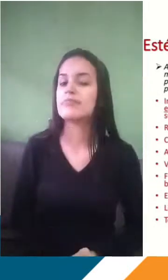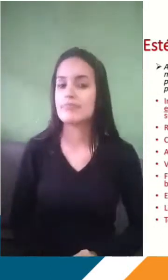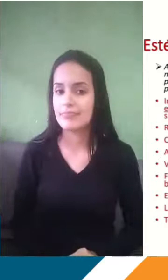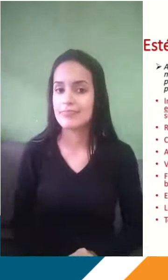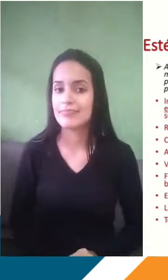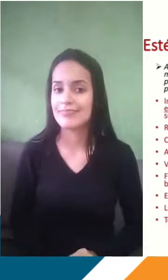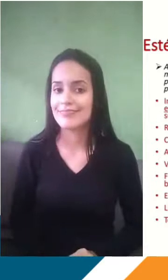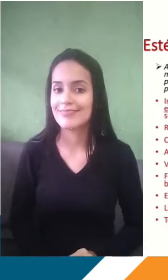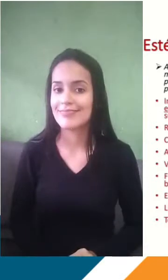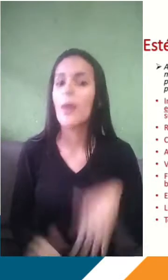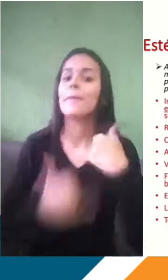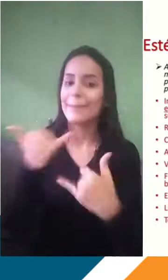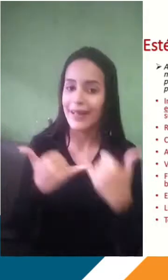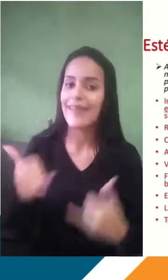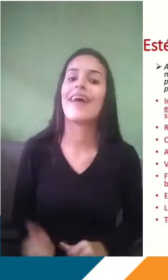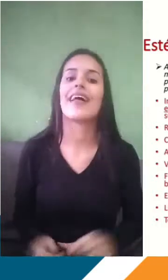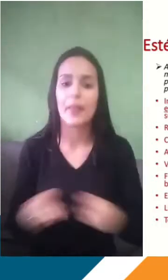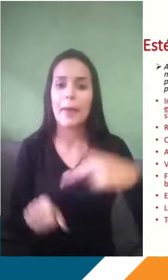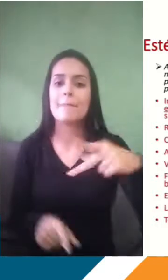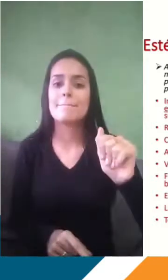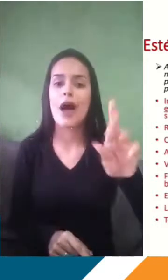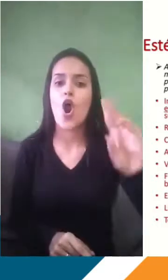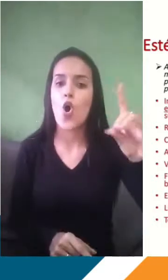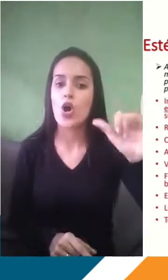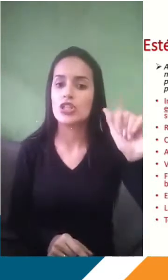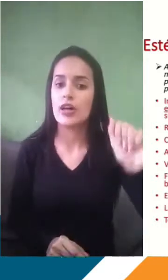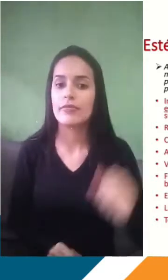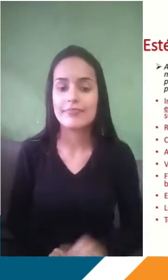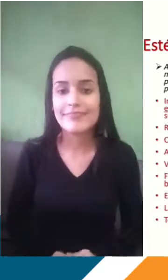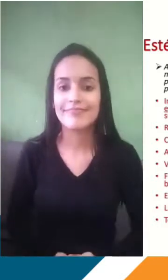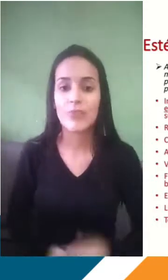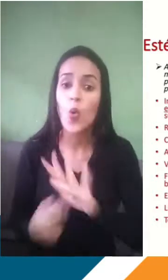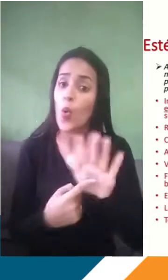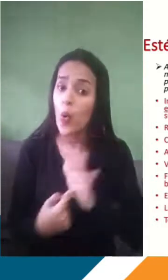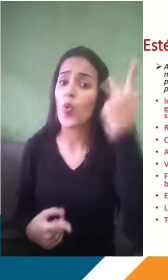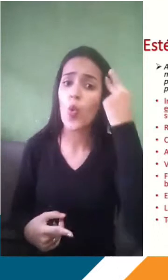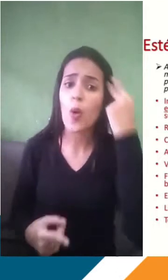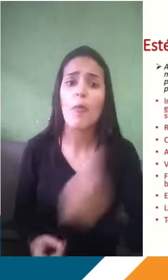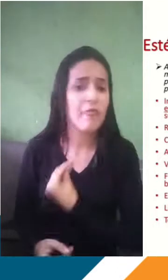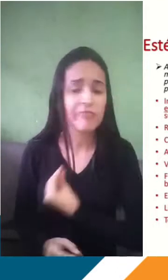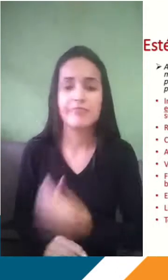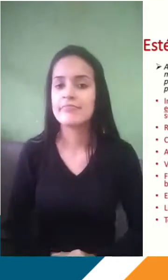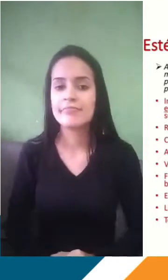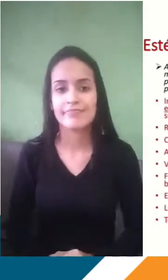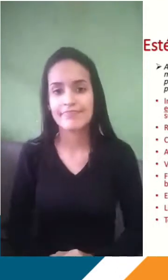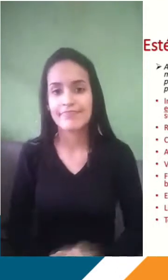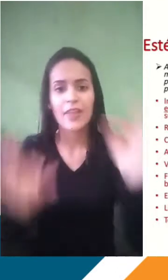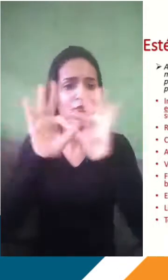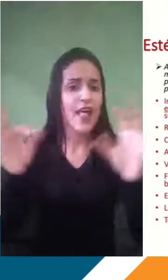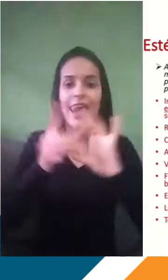do cotidiano, subjetivismo e versos livres. Então,